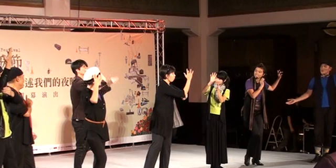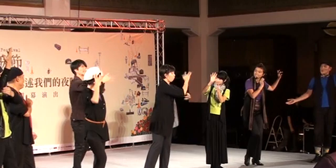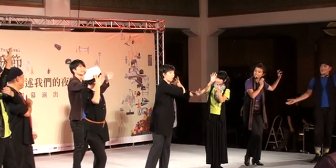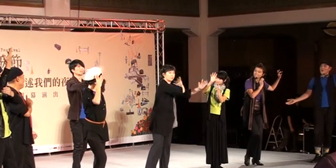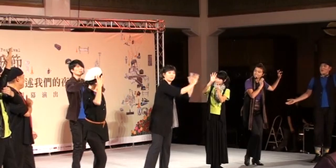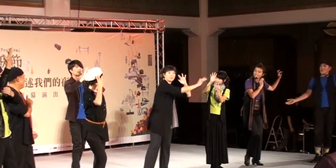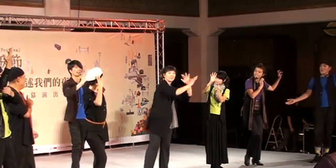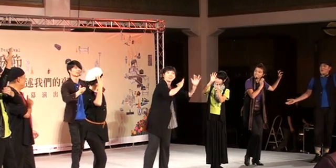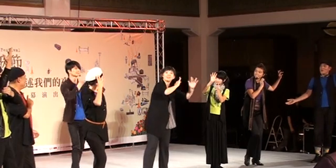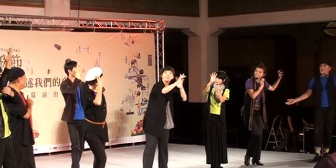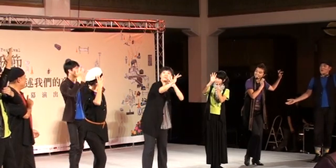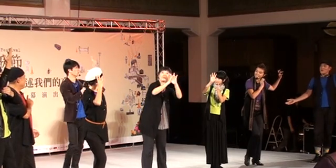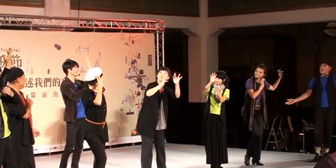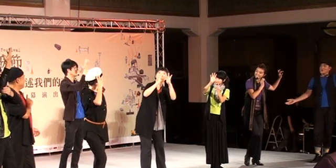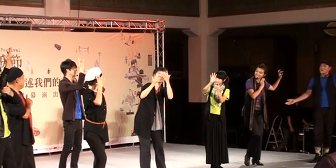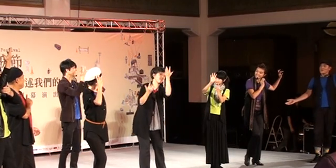战斗的丛林，